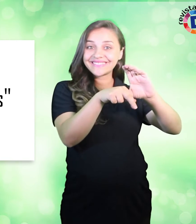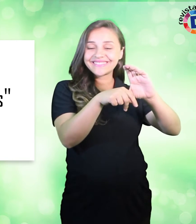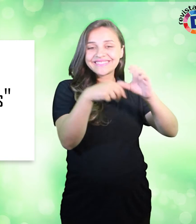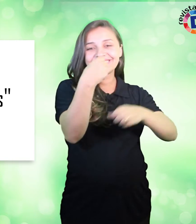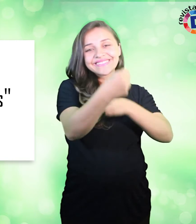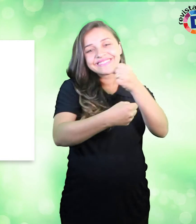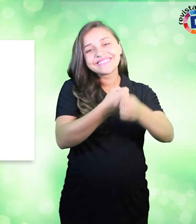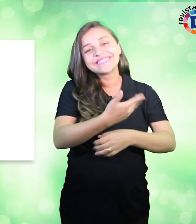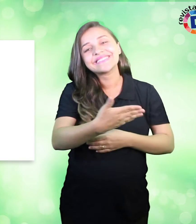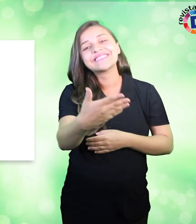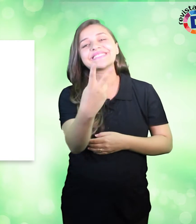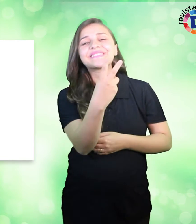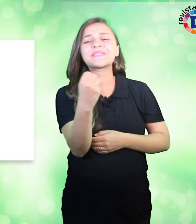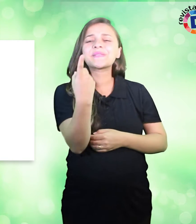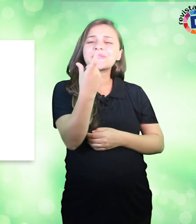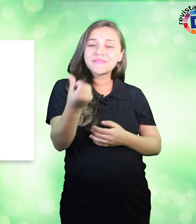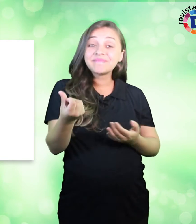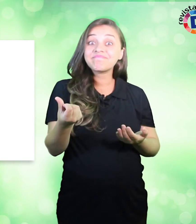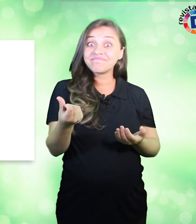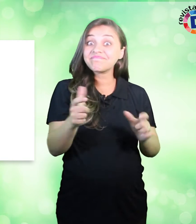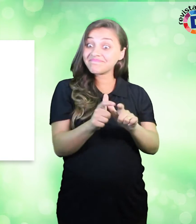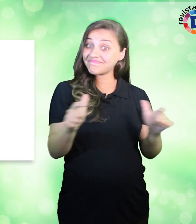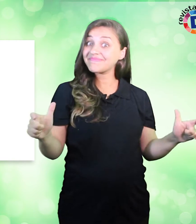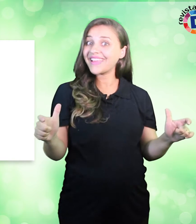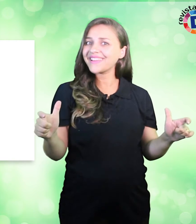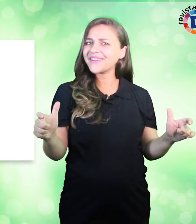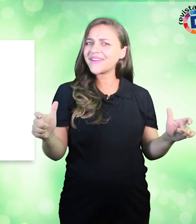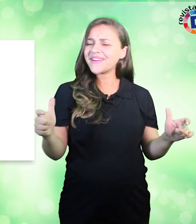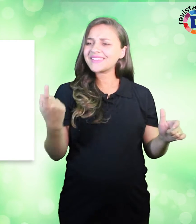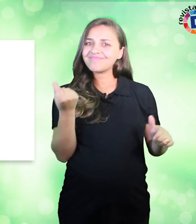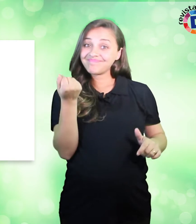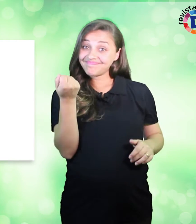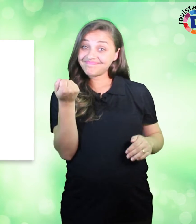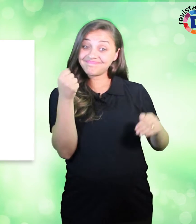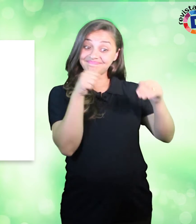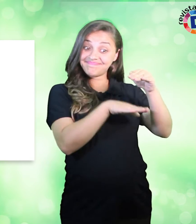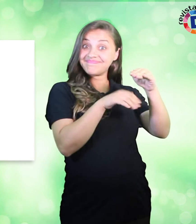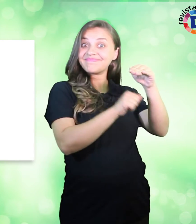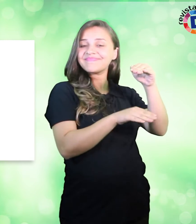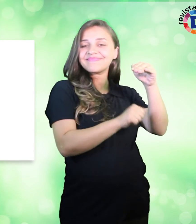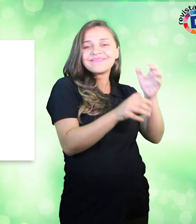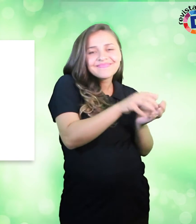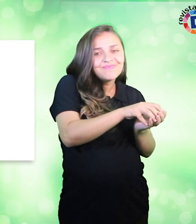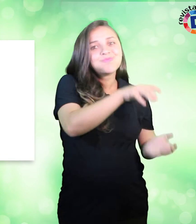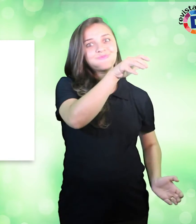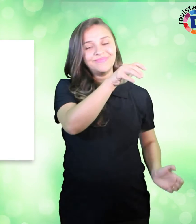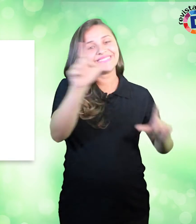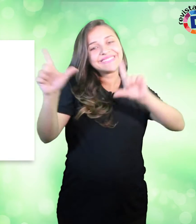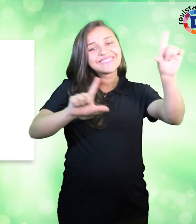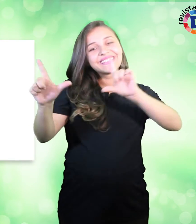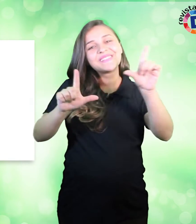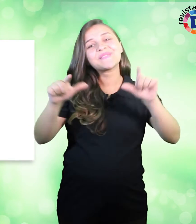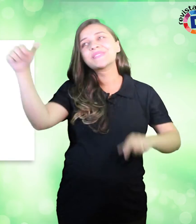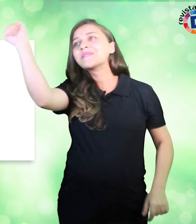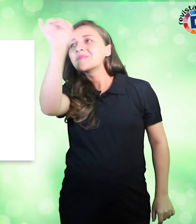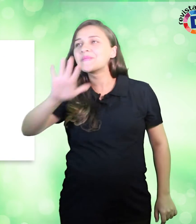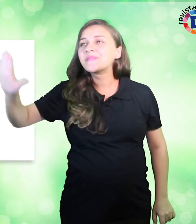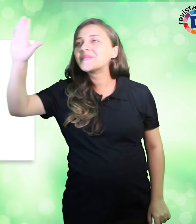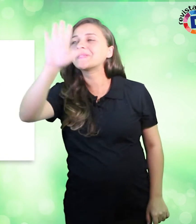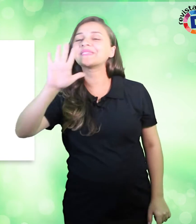2016, maior plataforma de arrecadação de recursos da televisão brasileira, anunciado durante